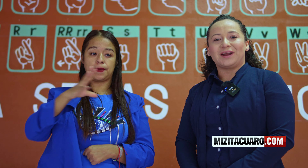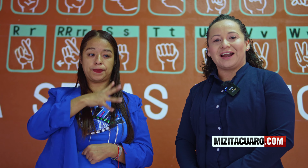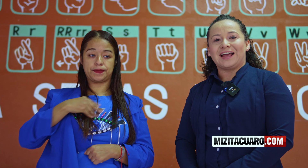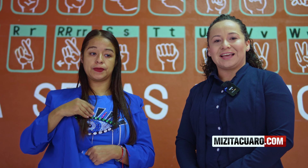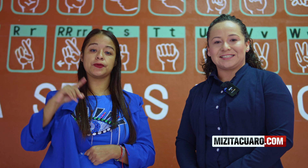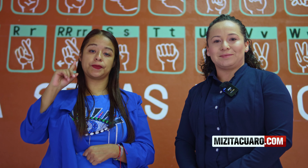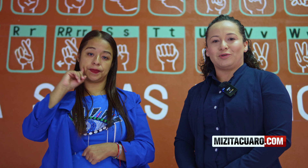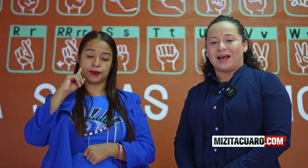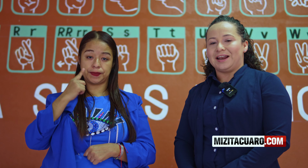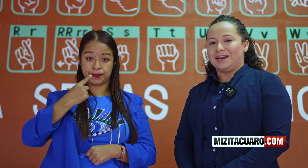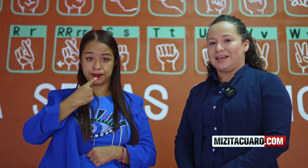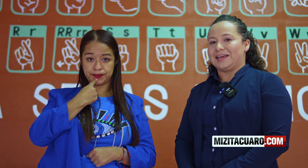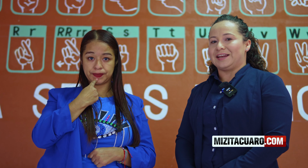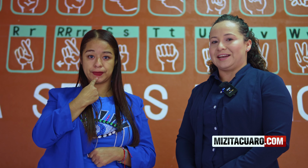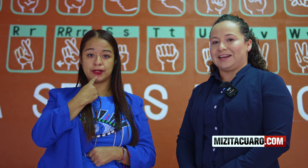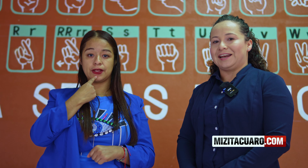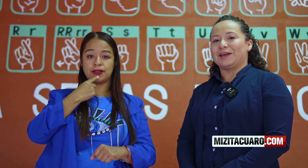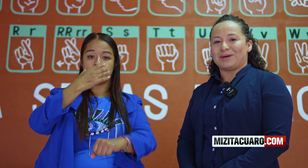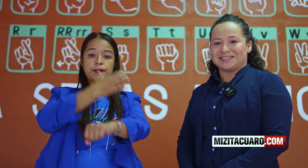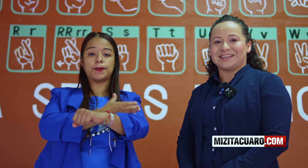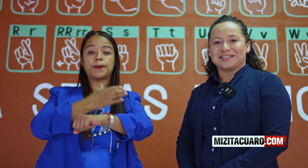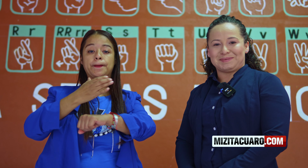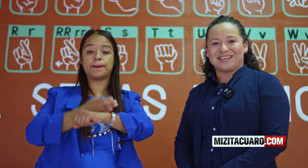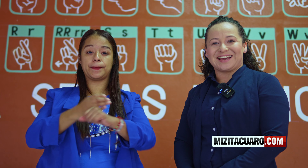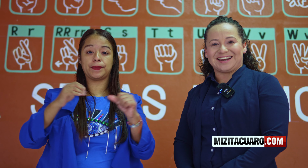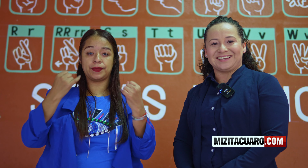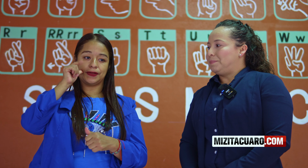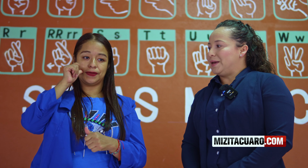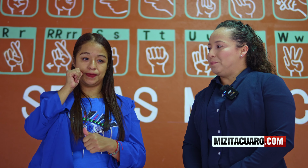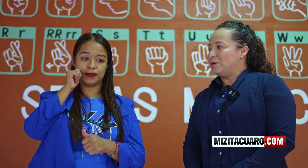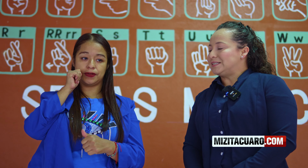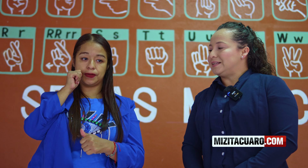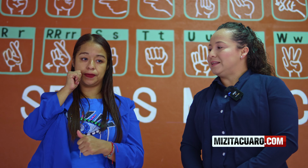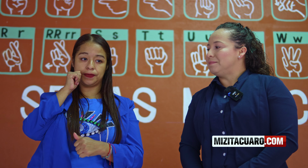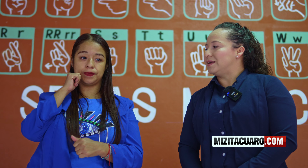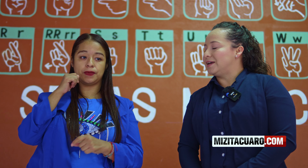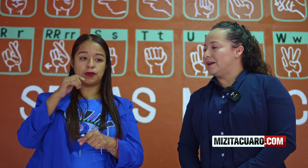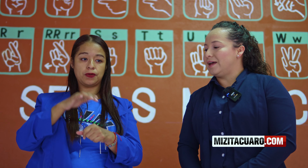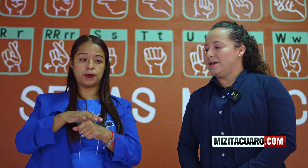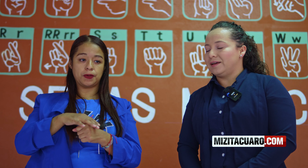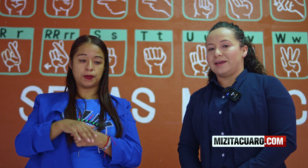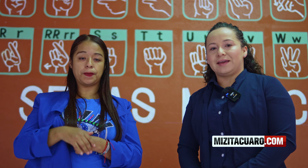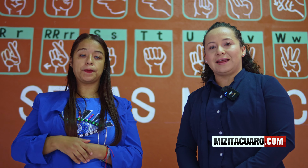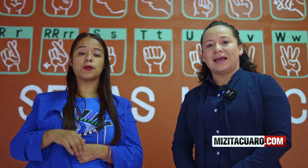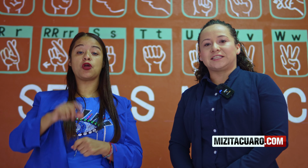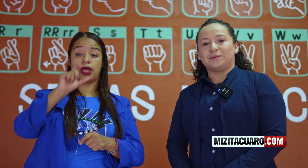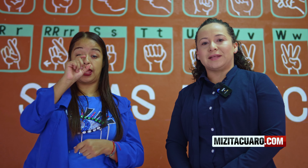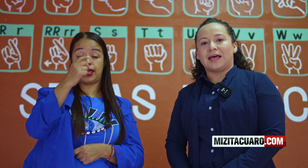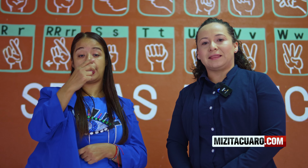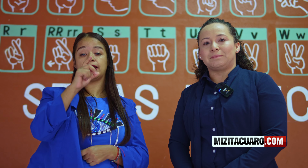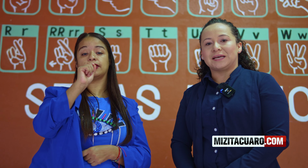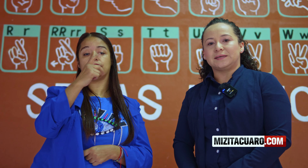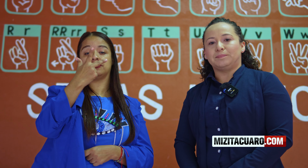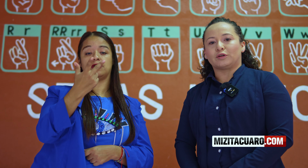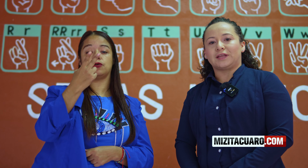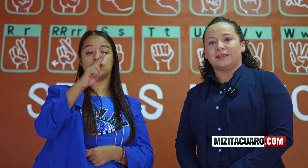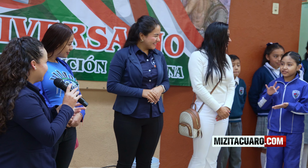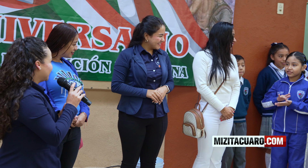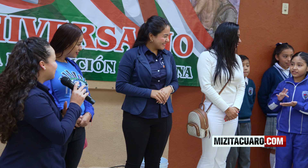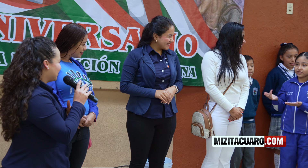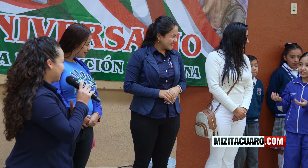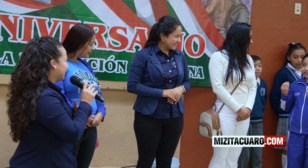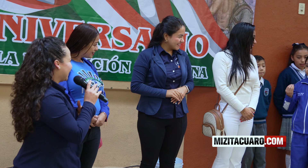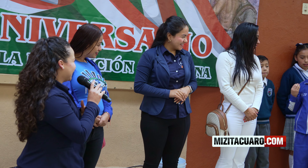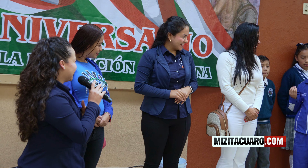se inaugurara este mural en lengua de señas mexicana. Bien, pues el día de mañana la actividad más